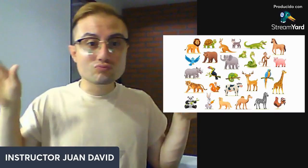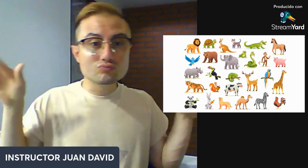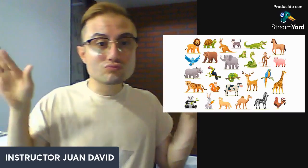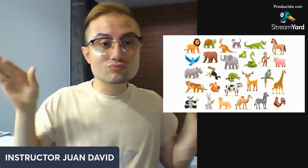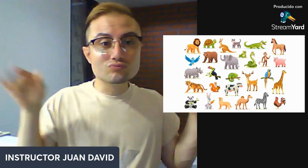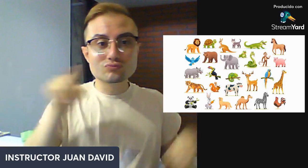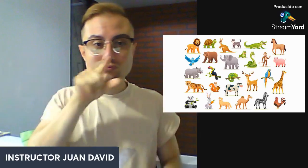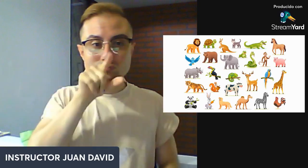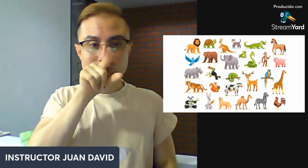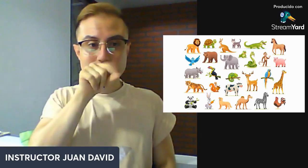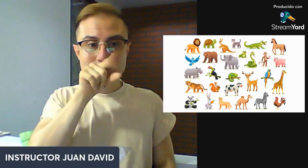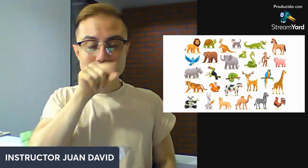Pájaro.